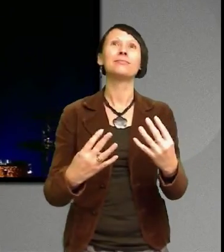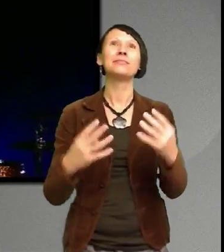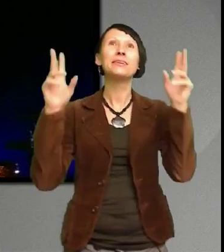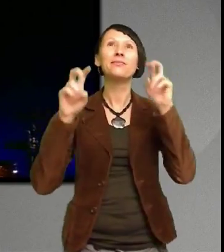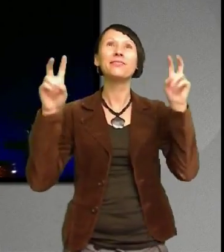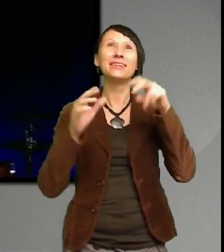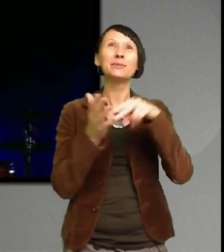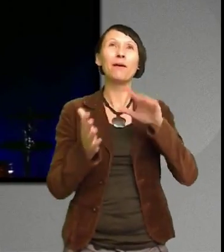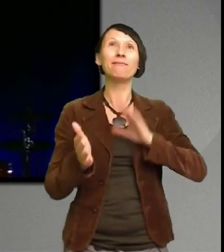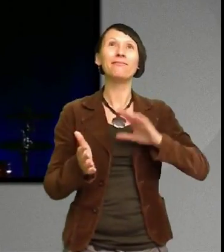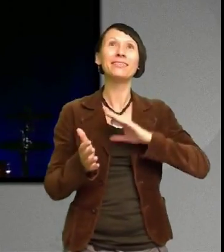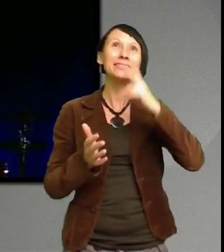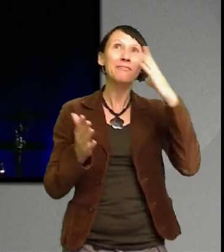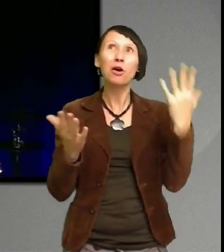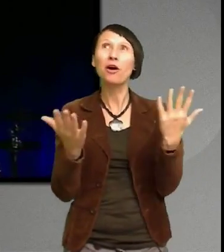Svensktextning.nu